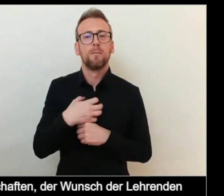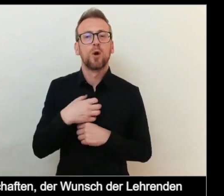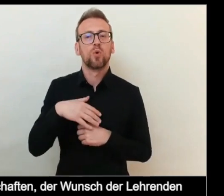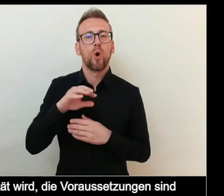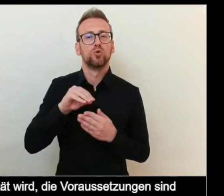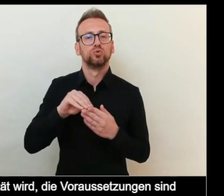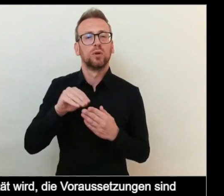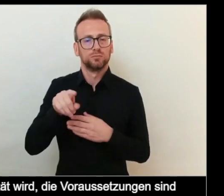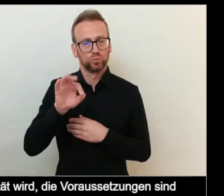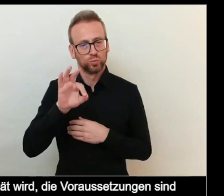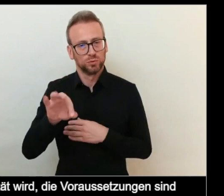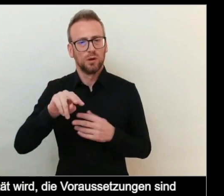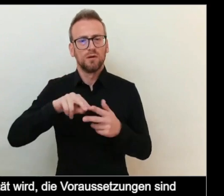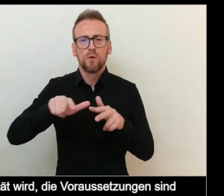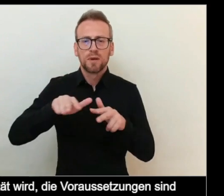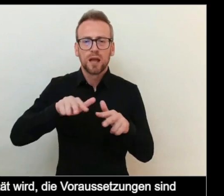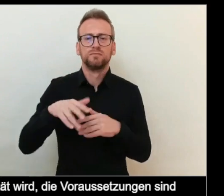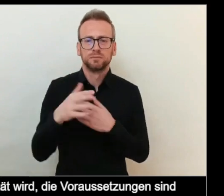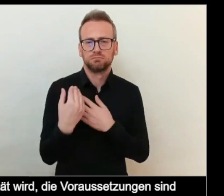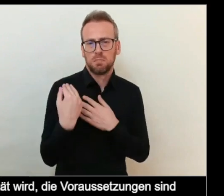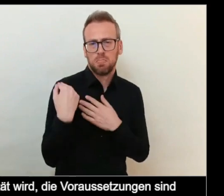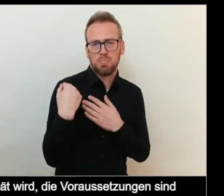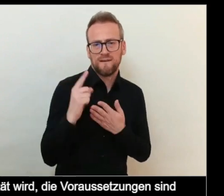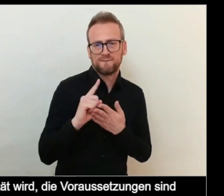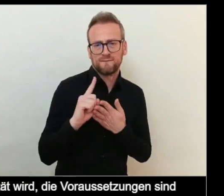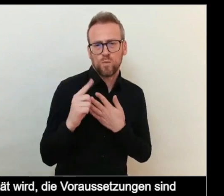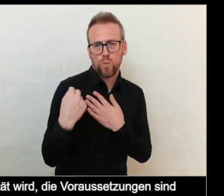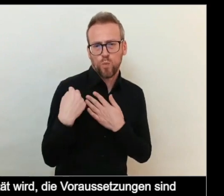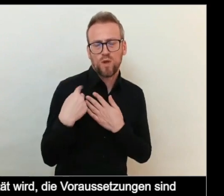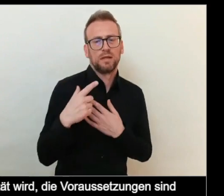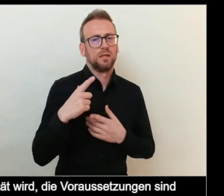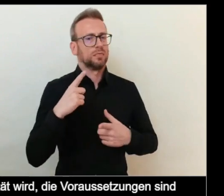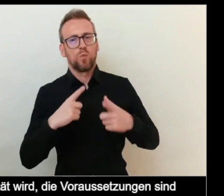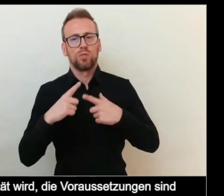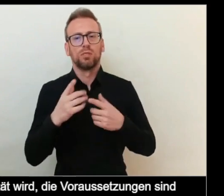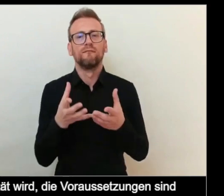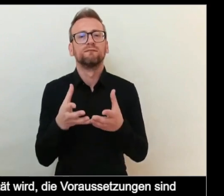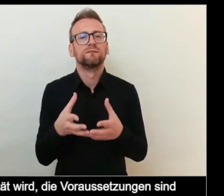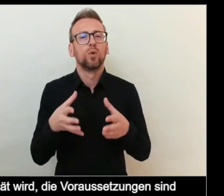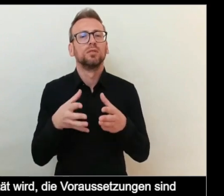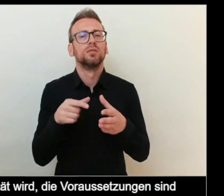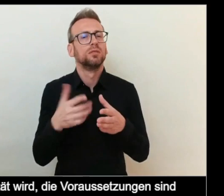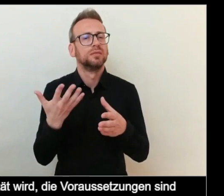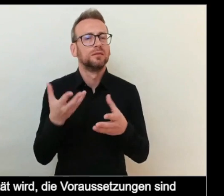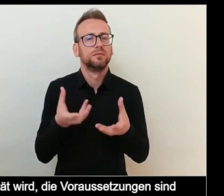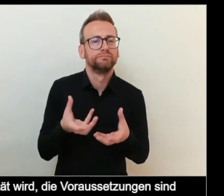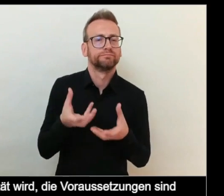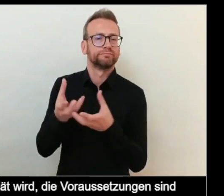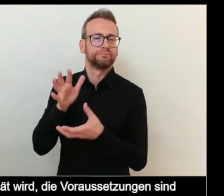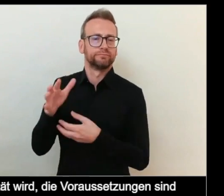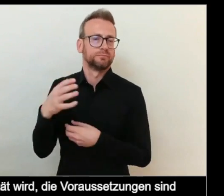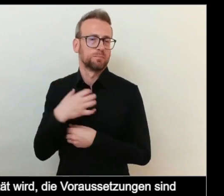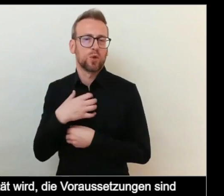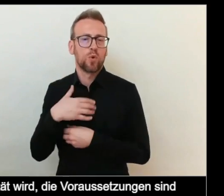den Hochschulen dabei, ein Konzept zu entwickeln, wie dann auch niederschwellig entsprechende Studienangebote aufgenommen oder